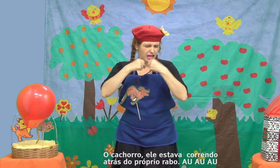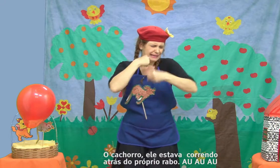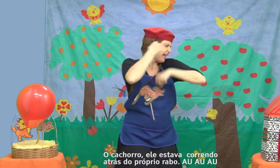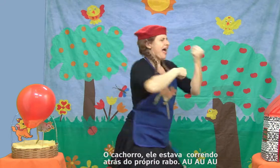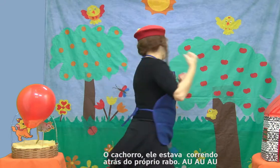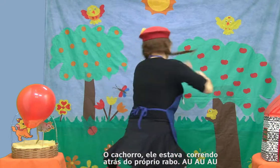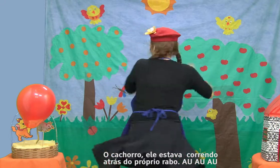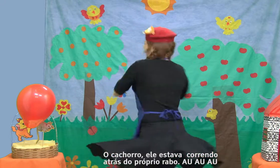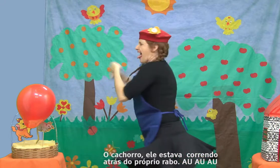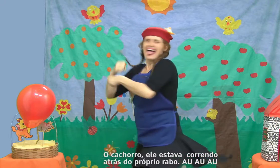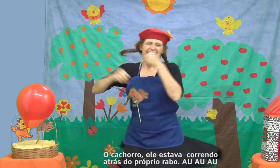atrás